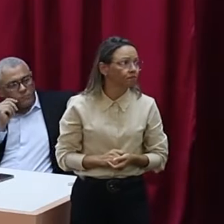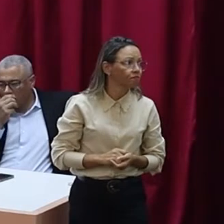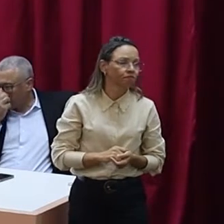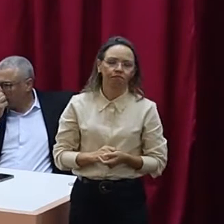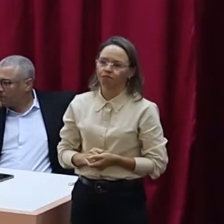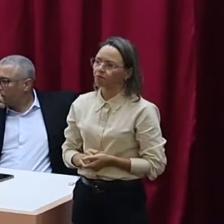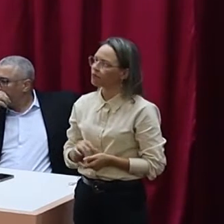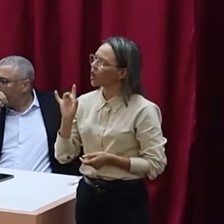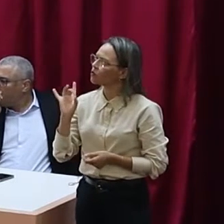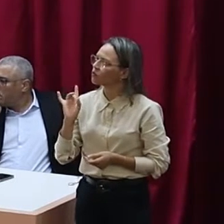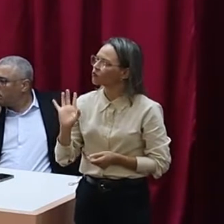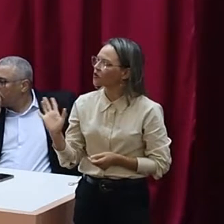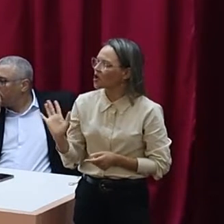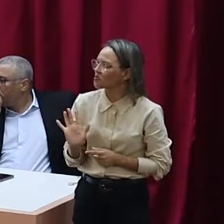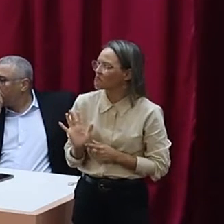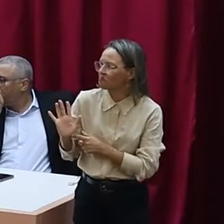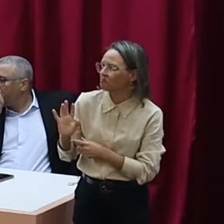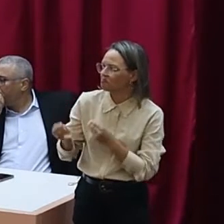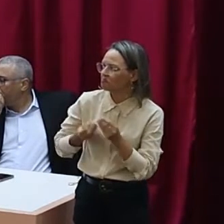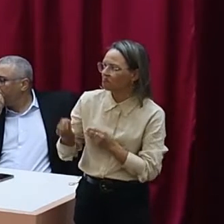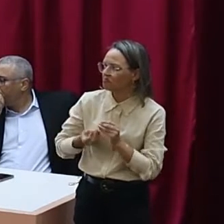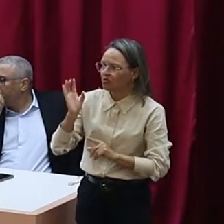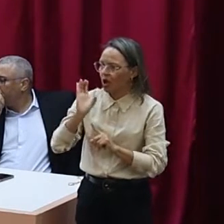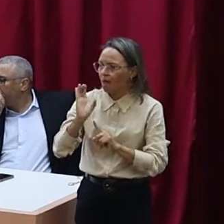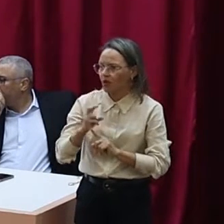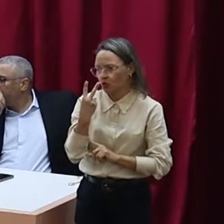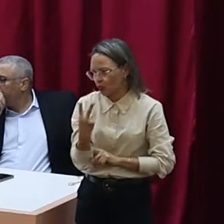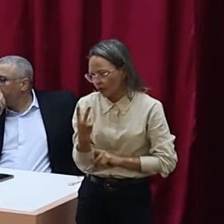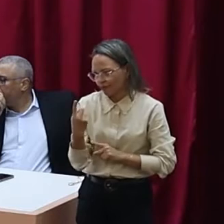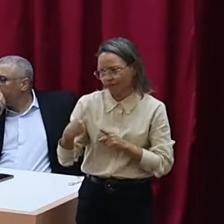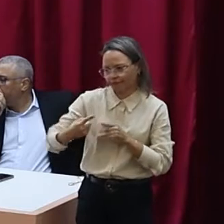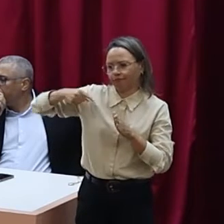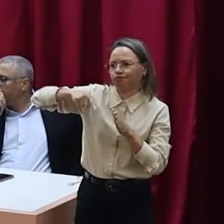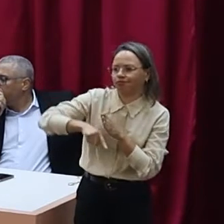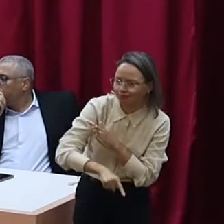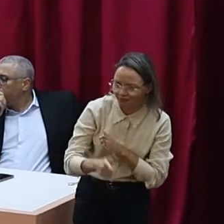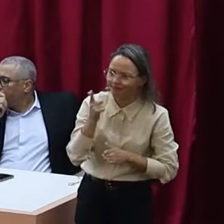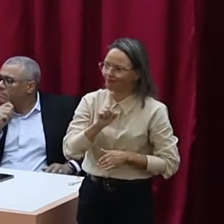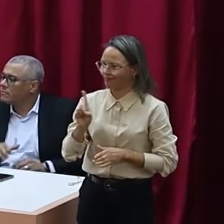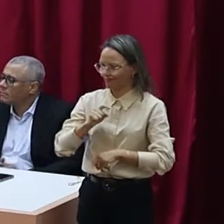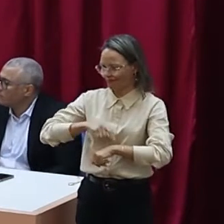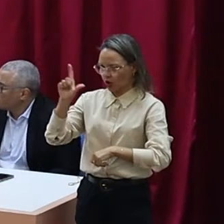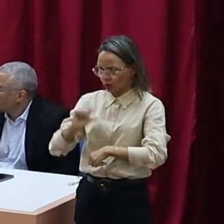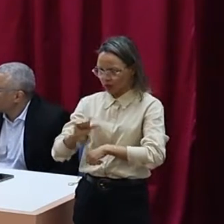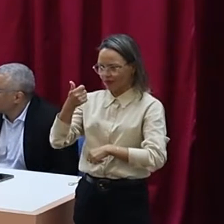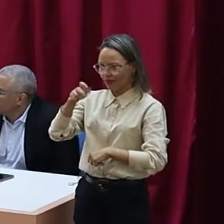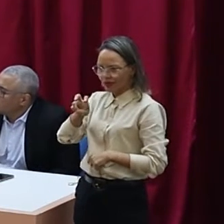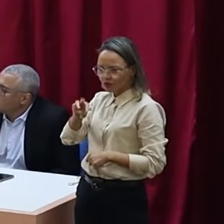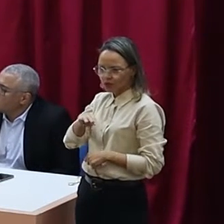dar uma pequena palhinha de 2 capítulos, não dá tempo de eu me alongar mais, né? Quero falar aqui em 15